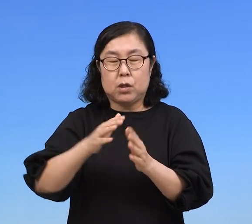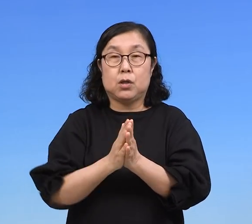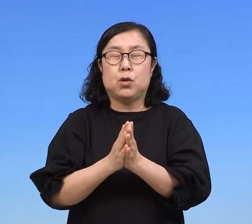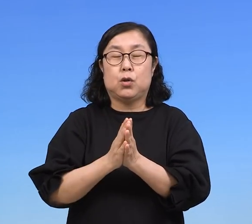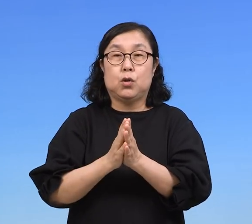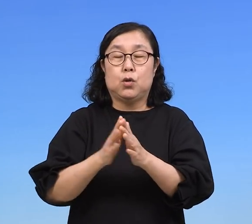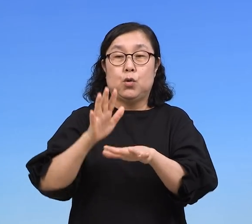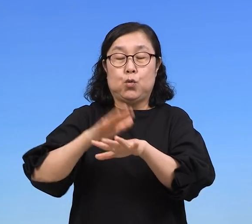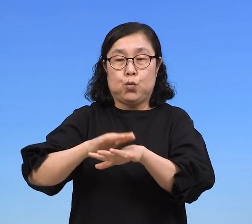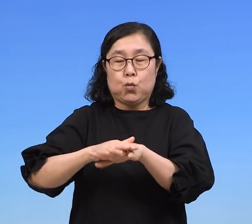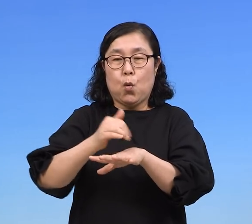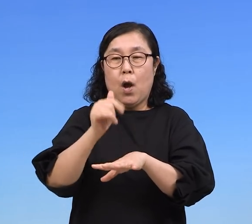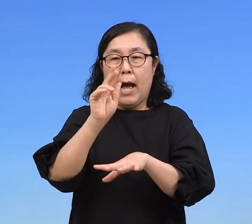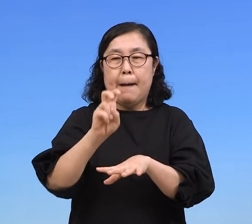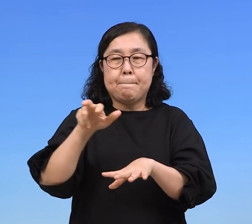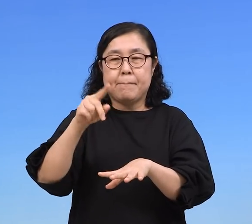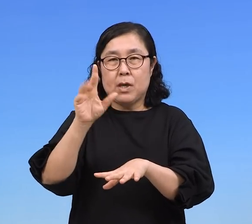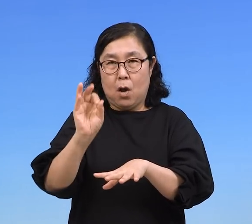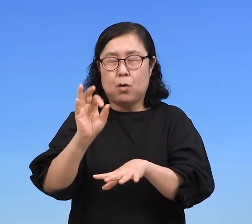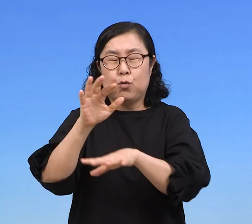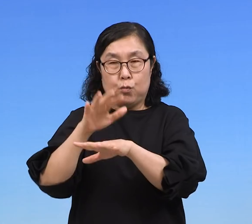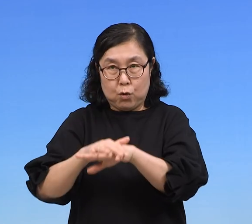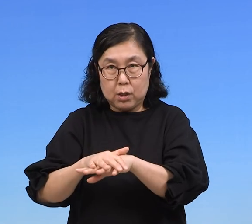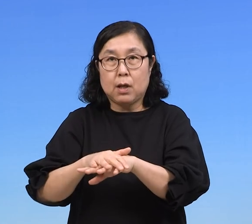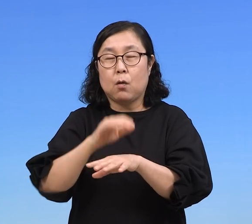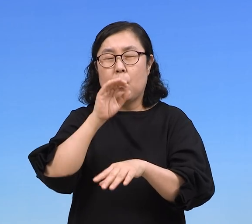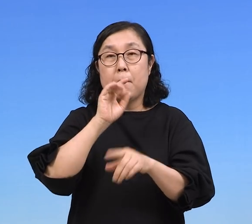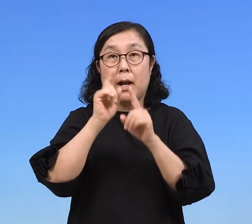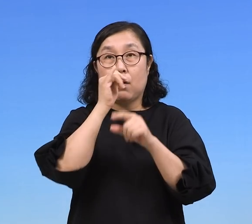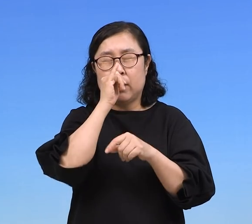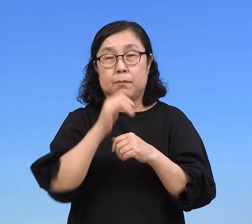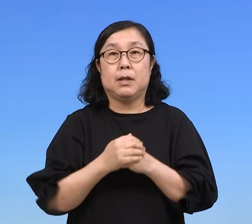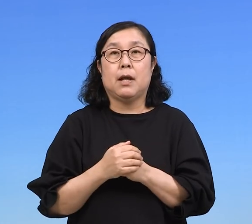곁에 그물을 치며 함정을 두었나이다.